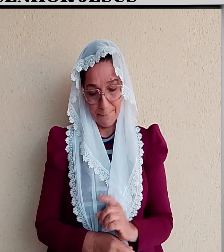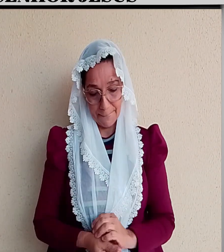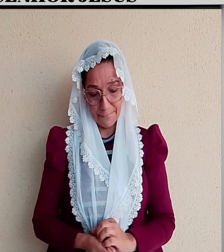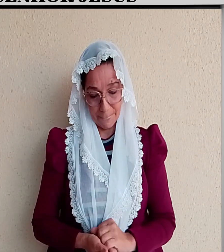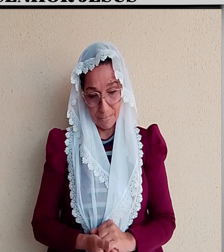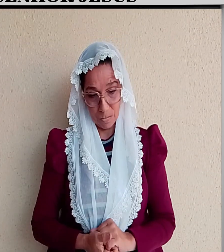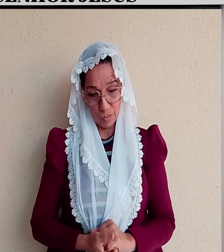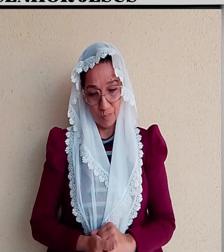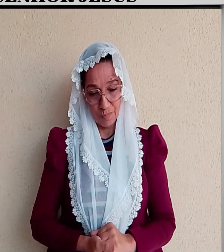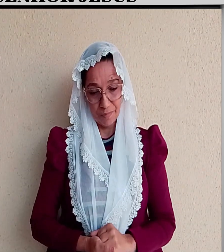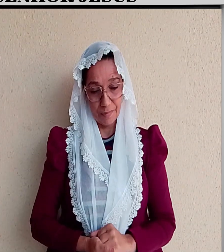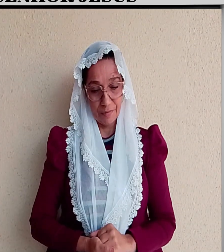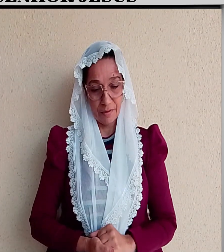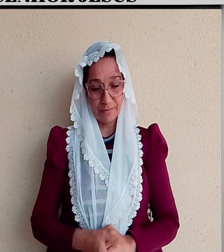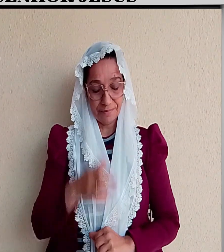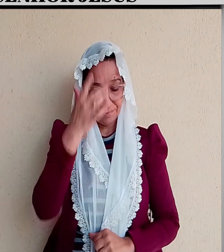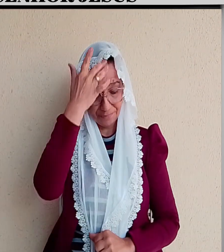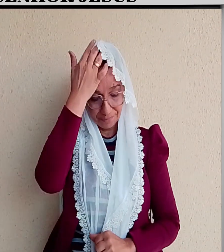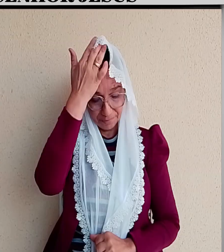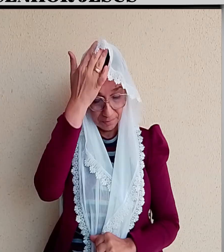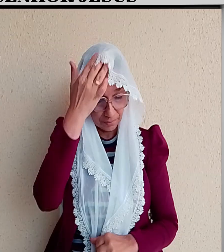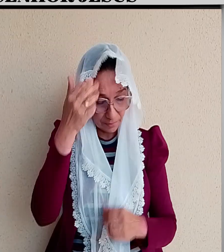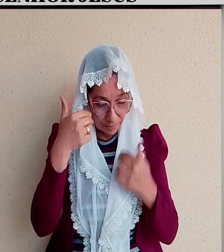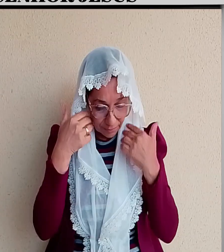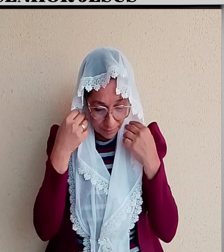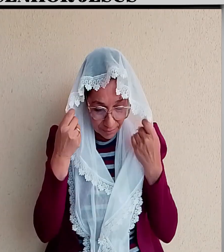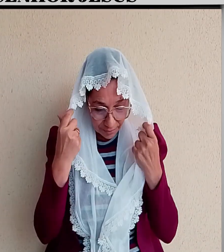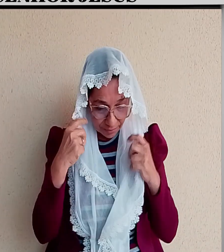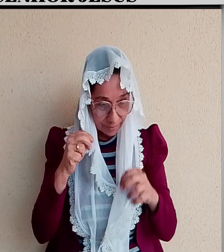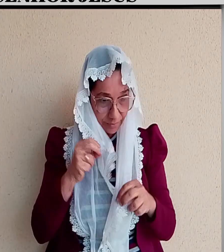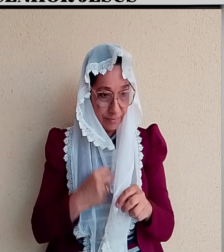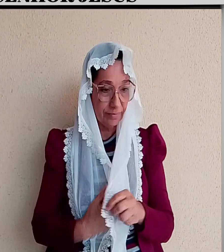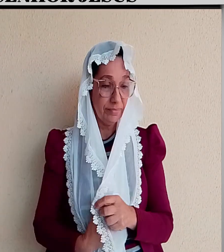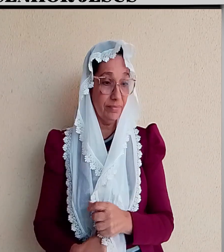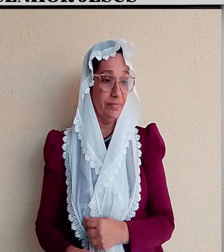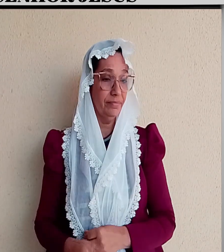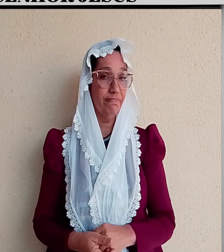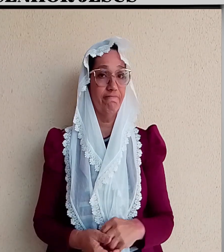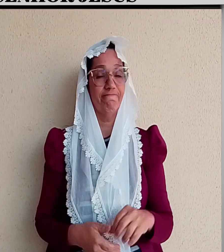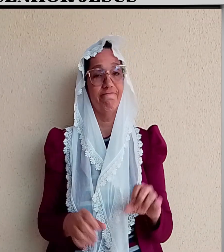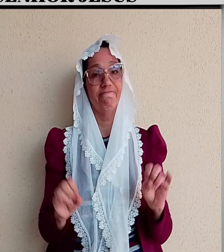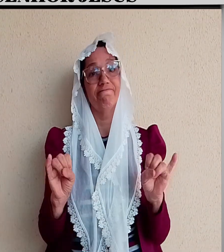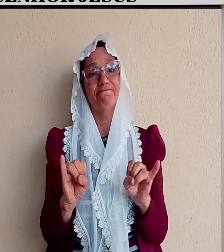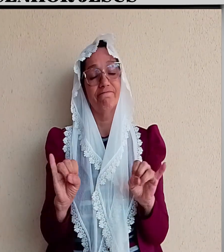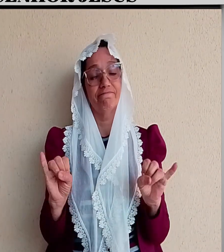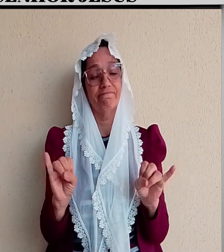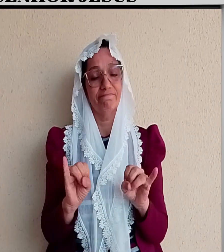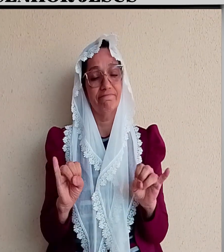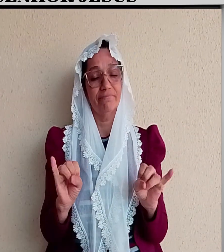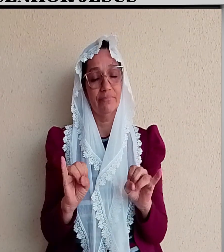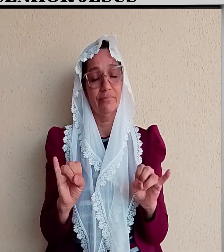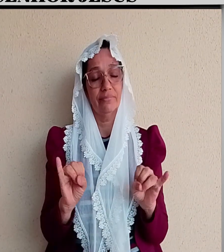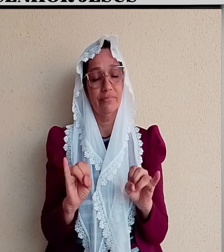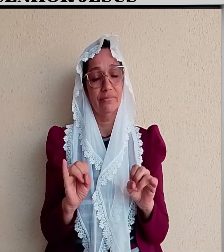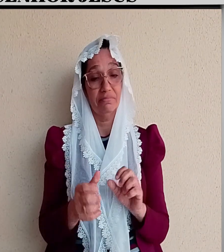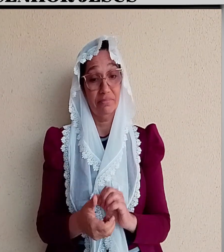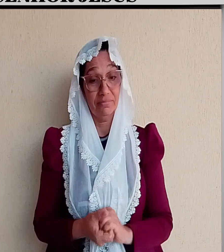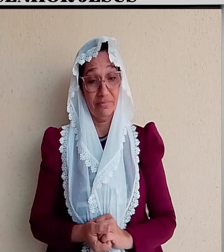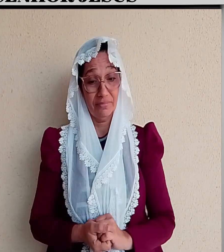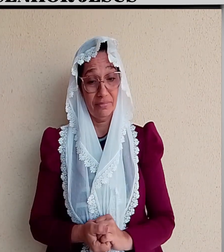o Senhor Jesus, né, de Beelzebu, e quanto mais aos domésticos dele, que somos